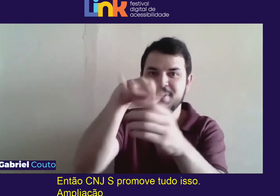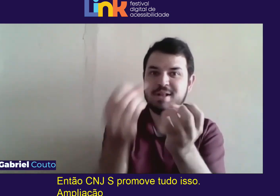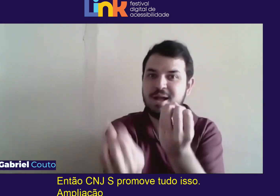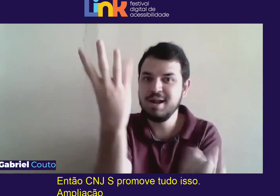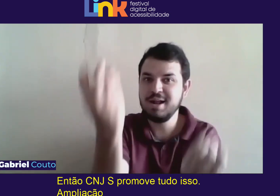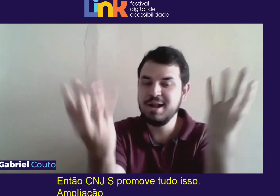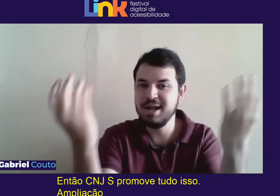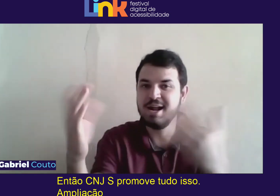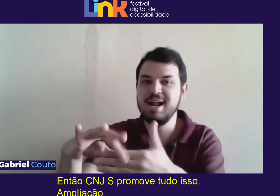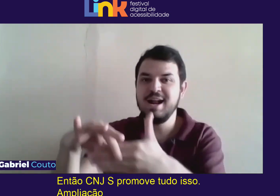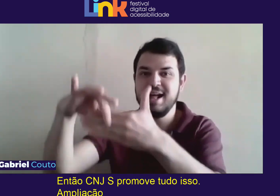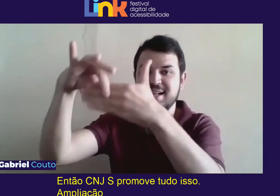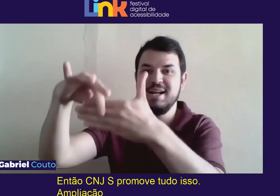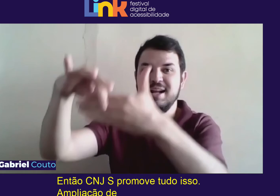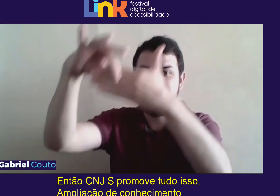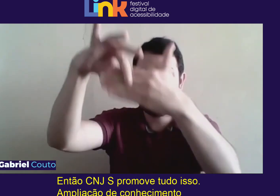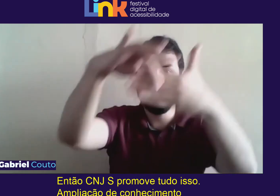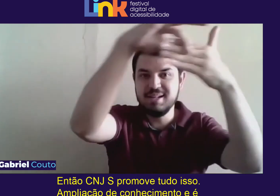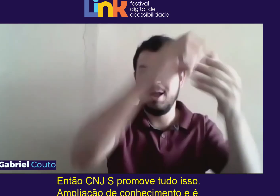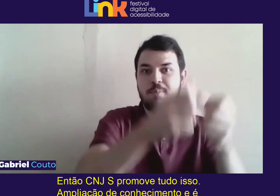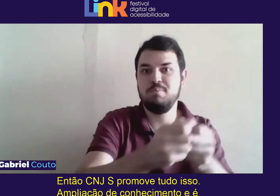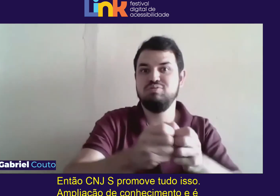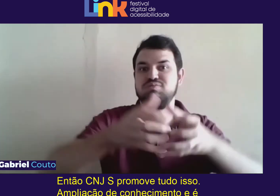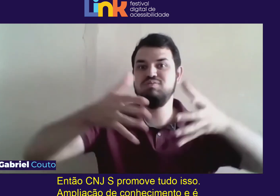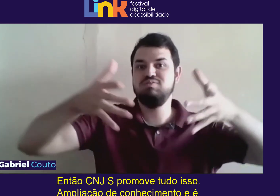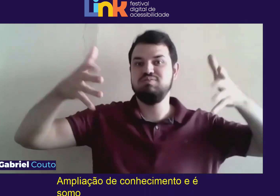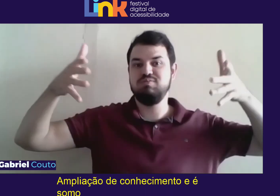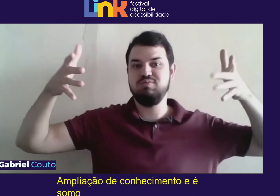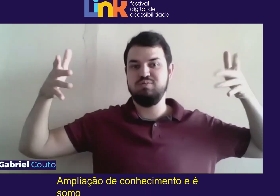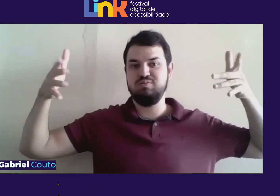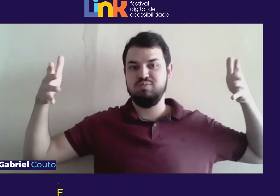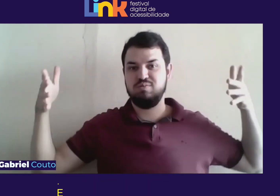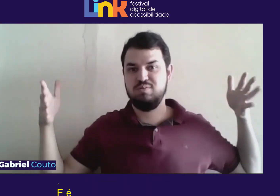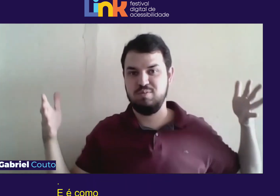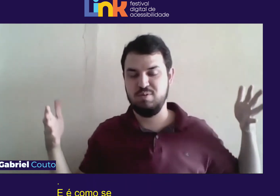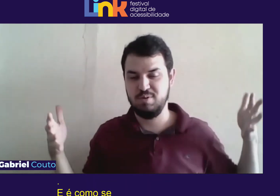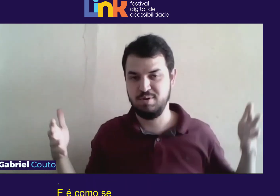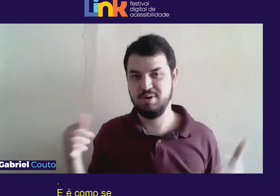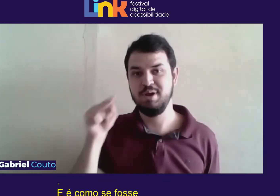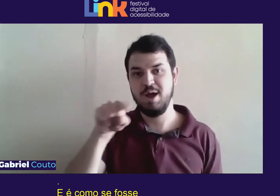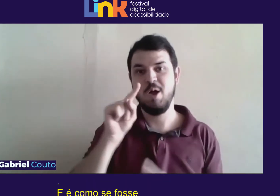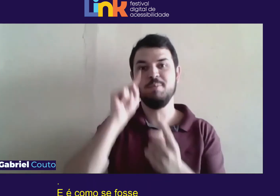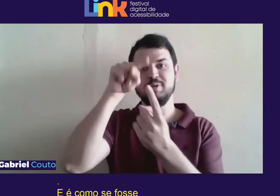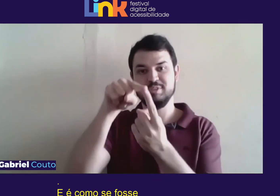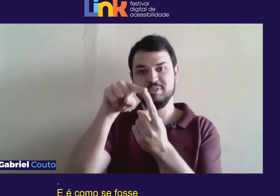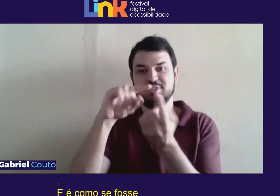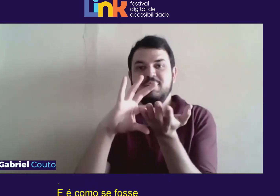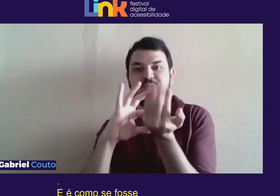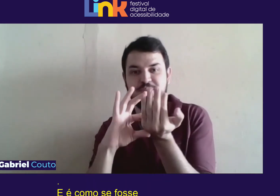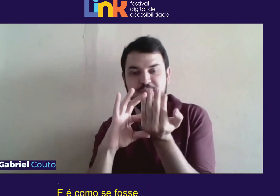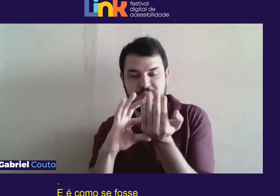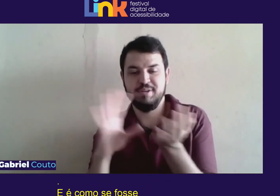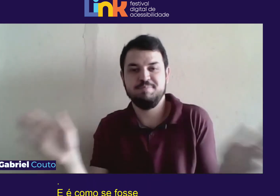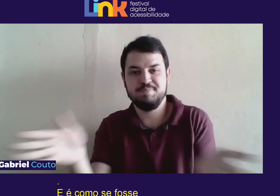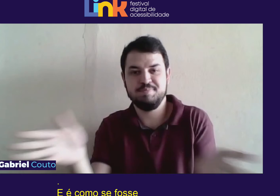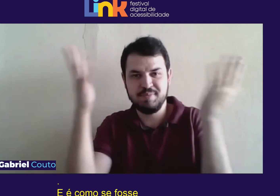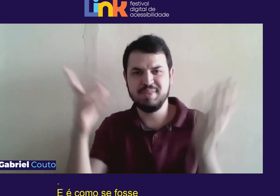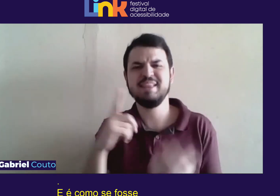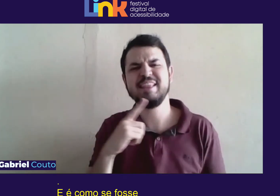uma semente que é plantada em todos esses grupos para que eles se tornem líderes e para que isso se amplie cada vez mais.